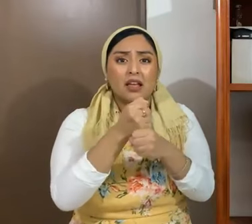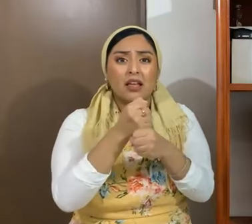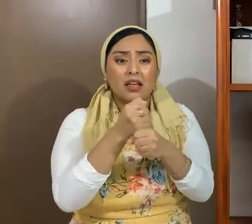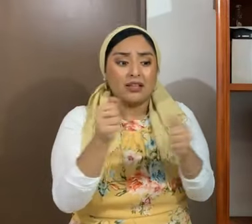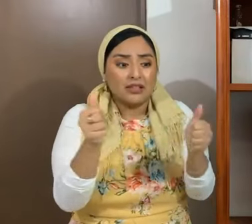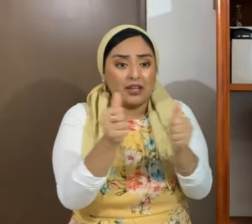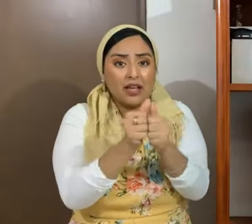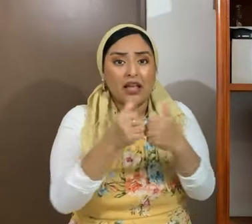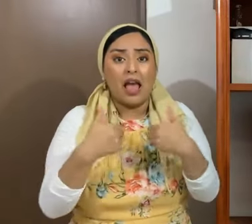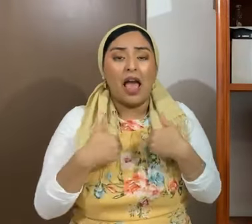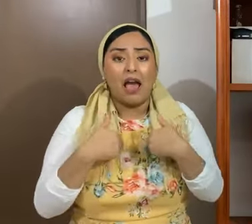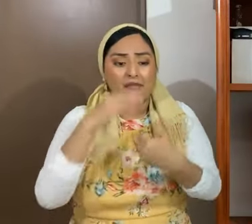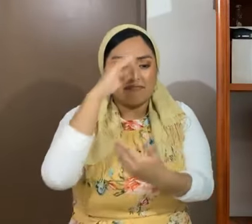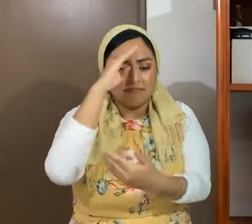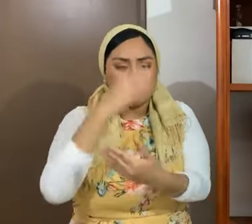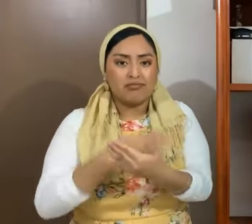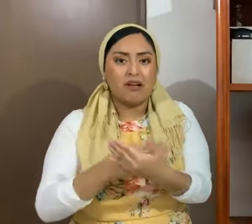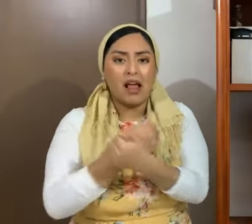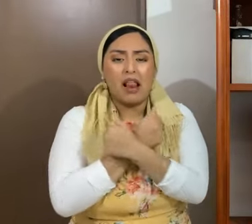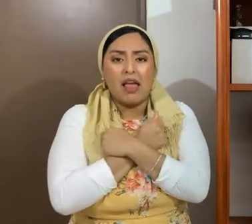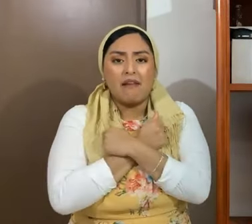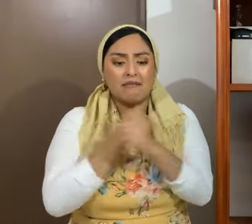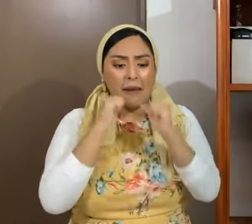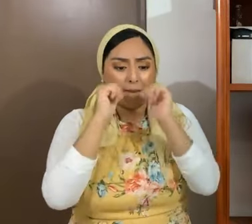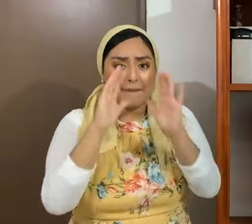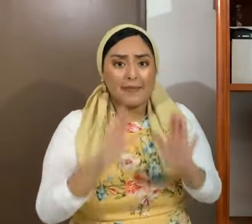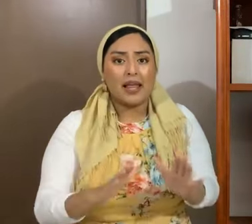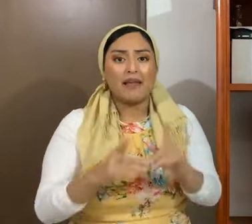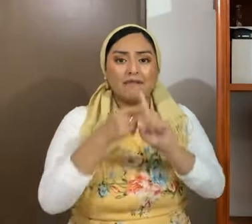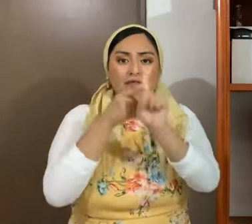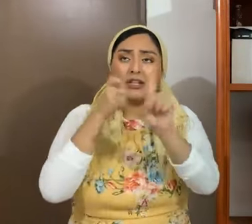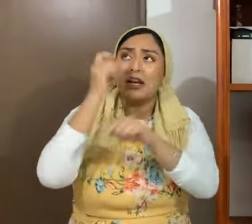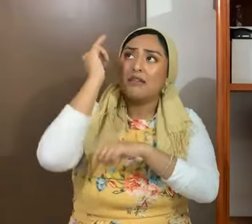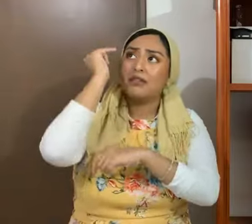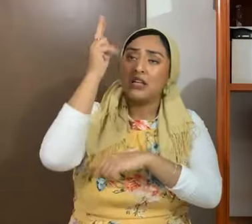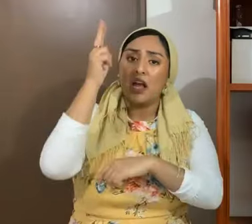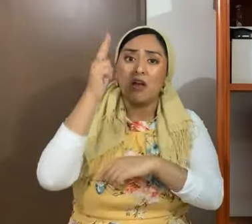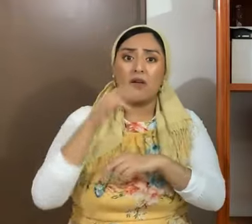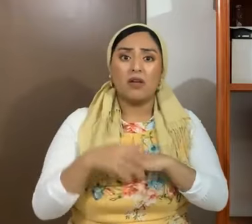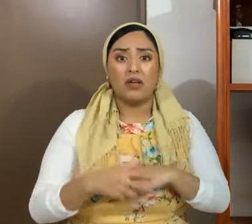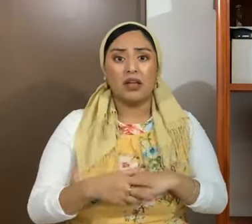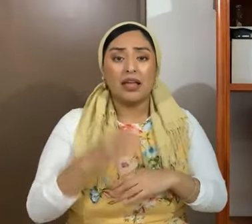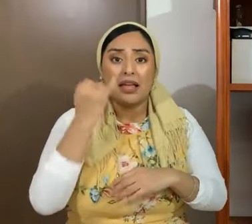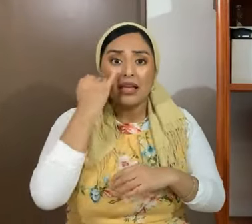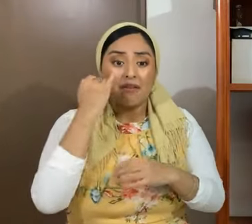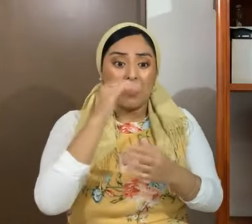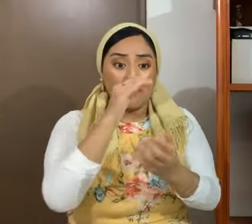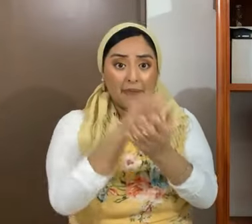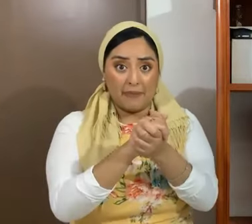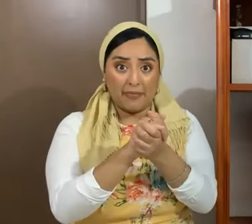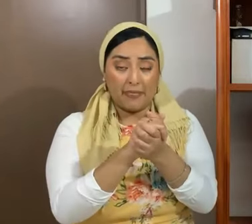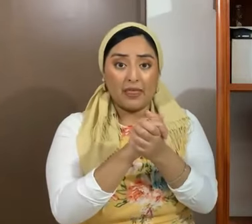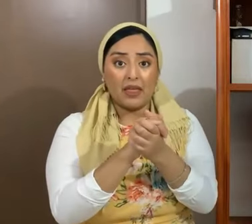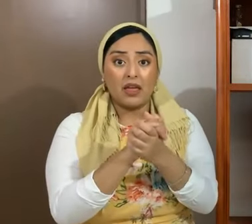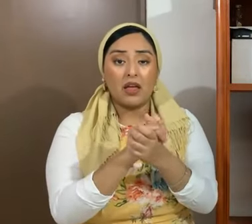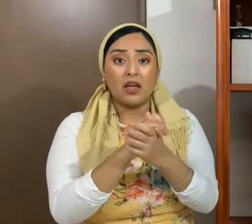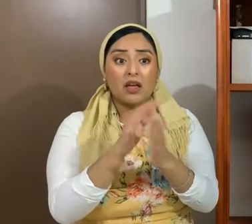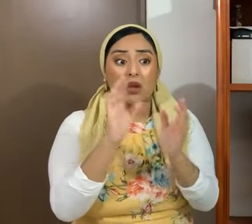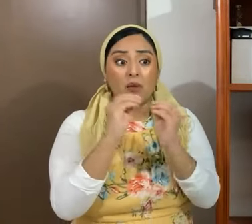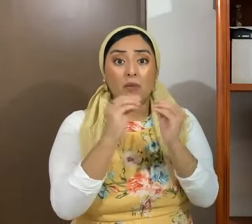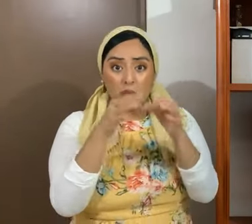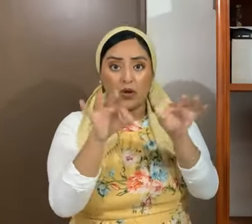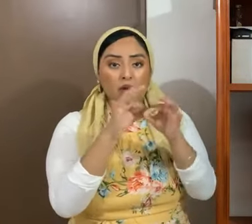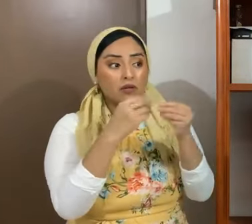juntos tuvieron al hijo de su amor, el hijo de la bendición de Yahweh. Si en el matrimonio ya tú no le dices